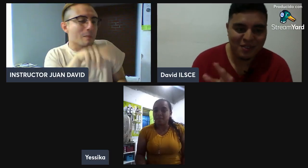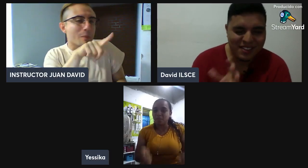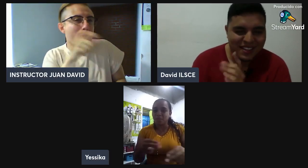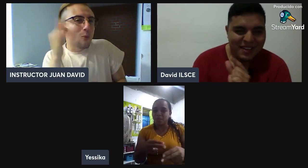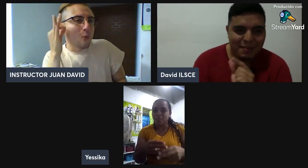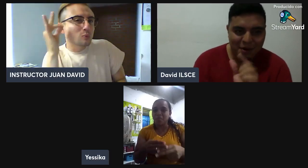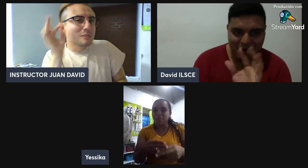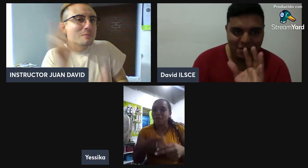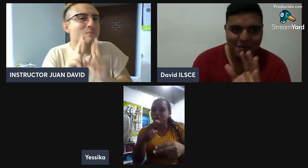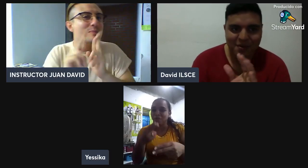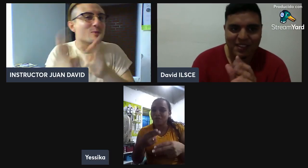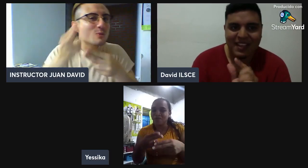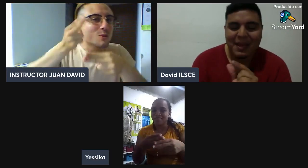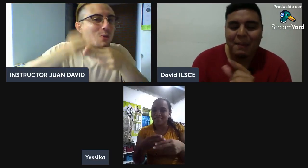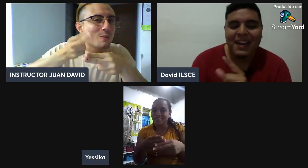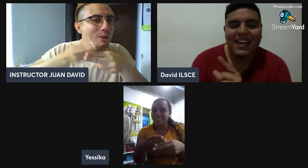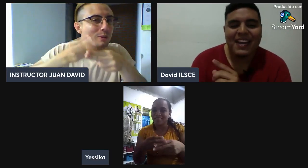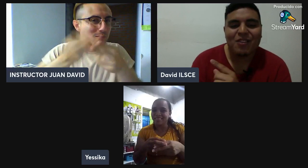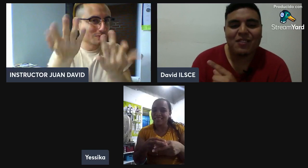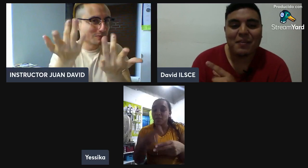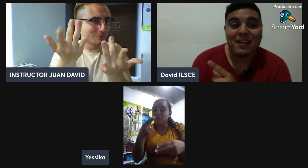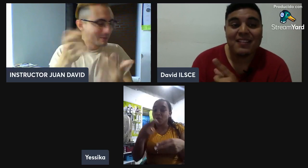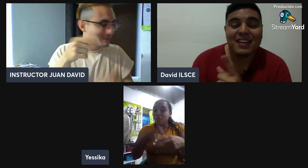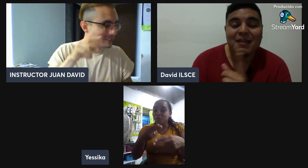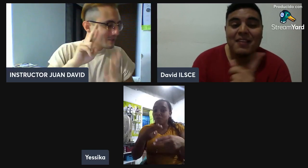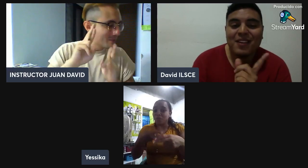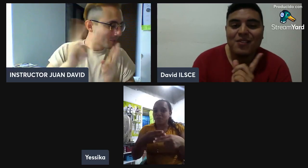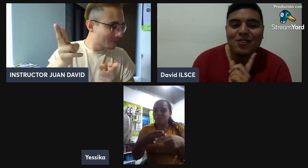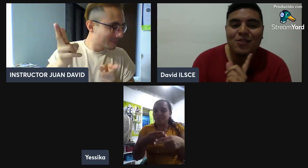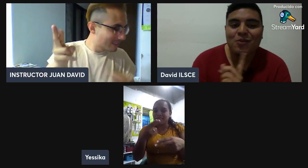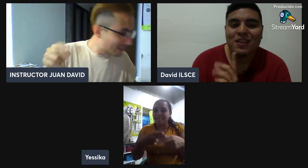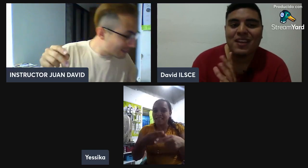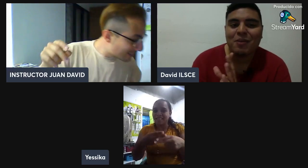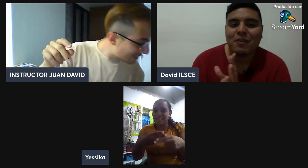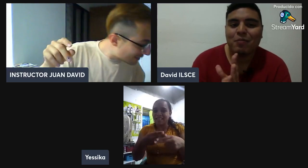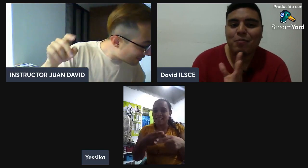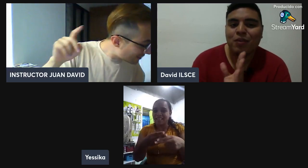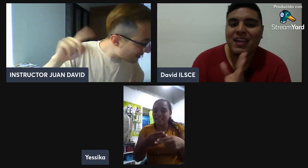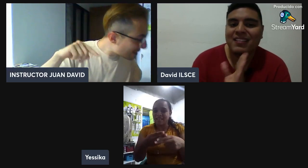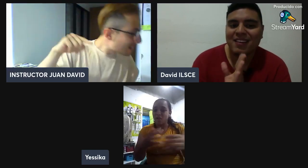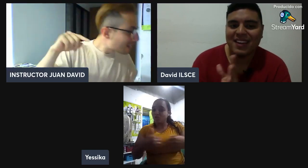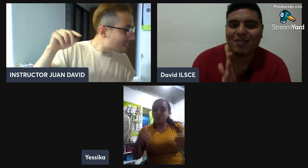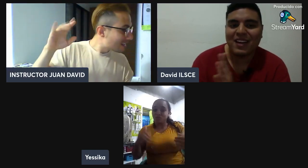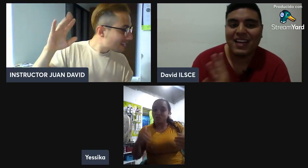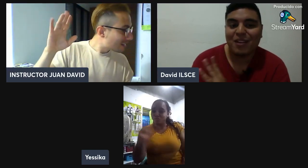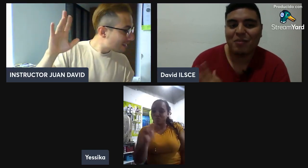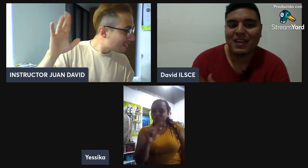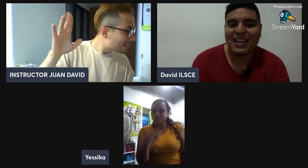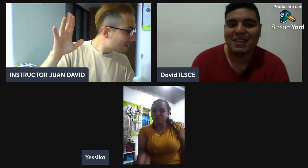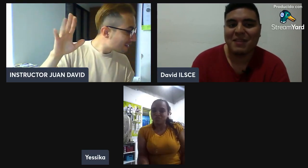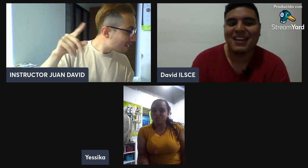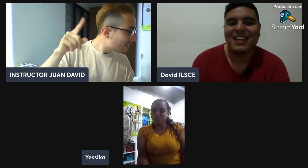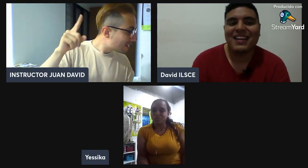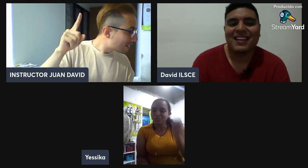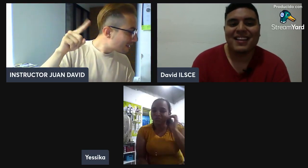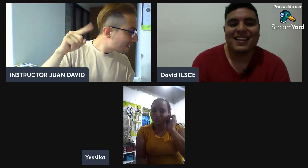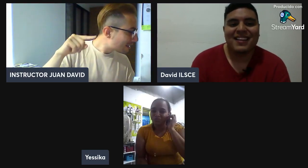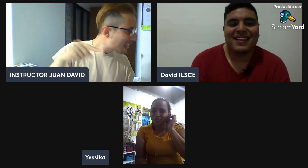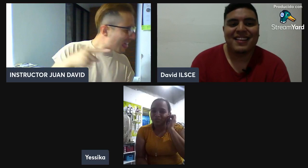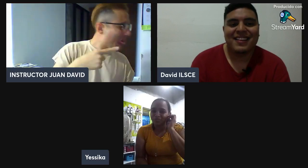bueno, pero bueno, no primero era la importa. Para descripción, que los demás que pero no vieron importa. tu video, pues Para que puedan los saber cuál es demás el que nombre del vieron animal. tu video, pues